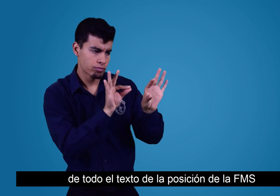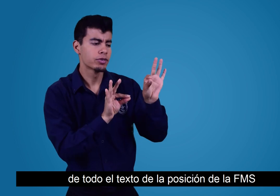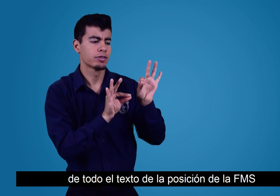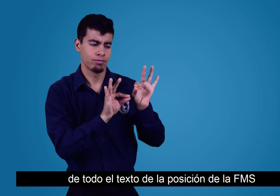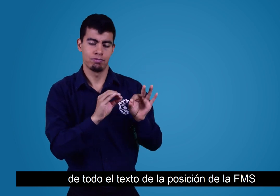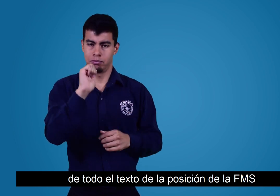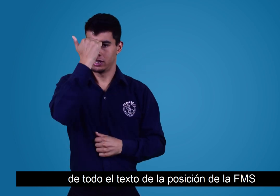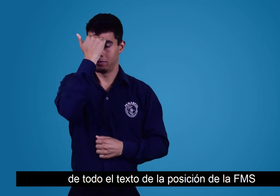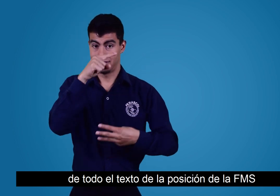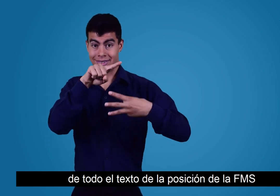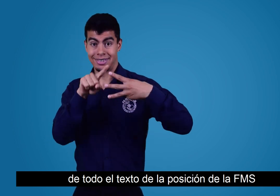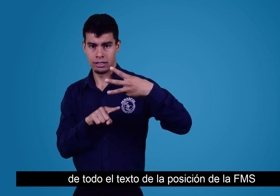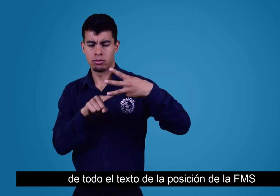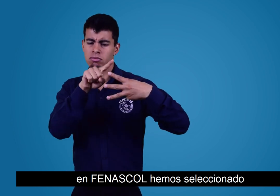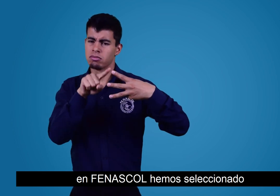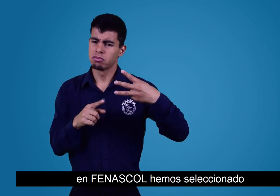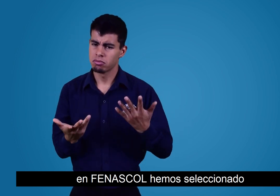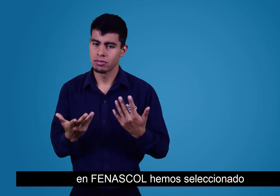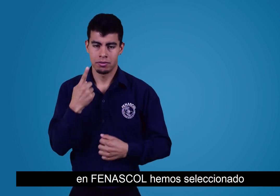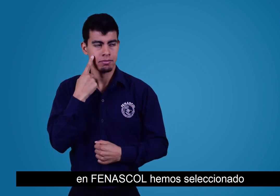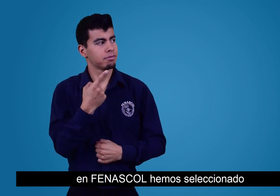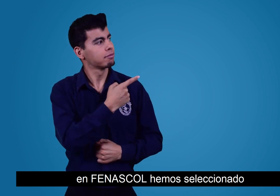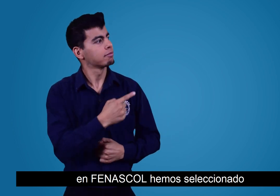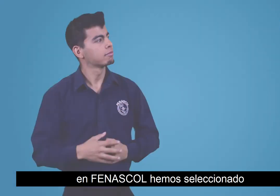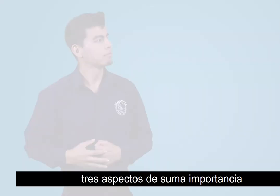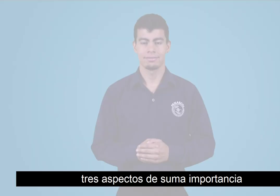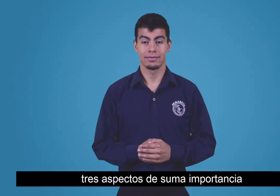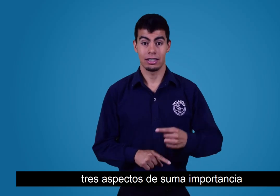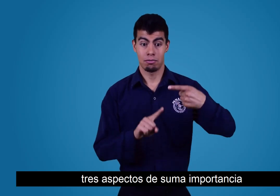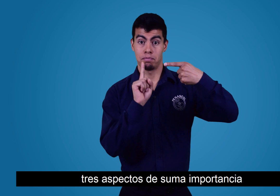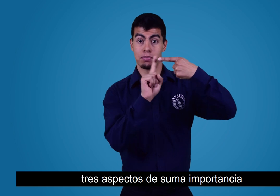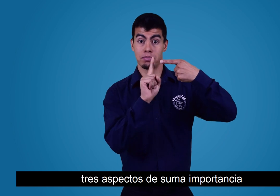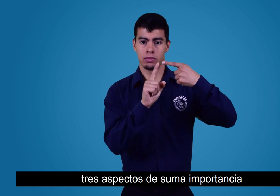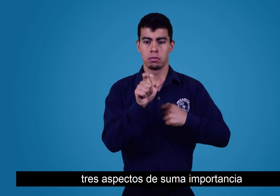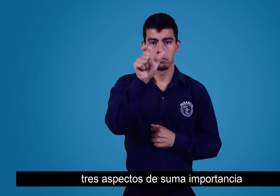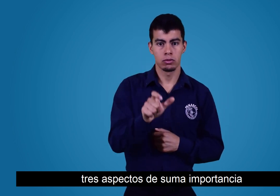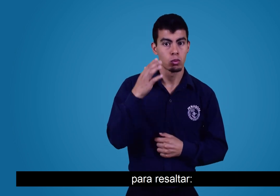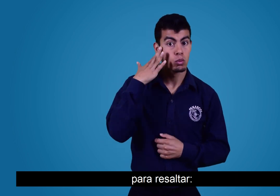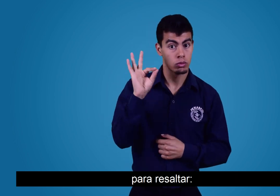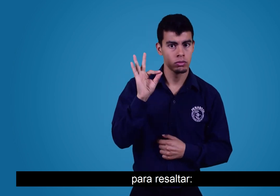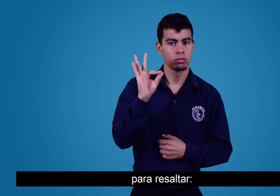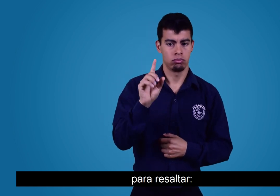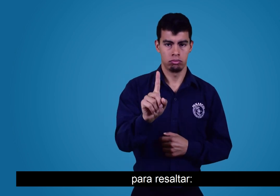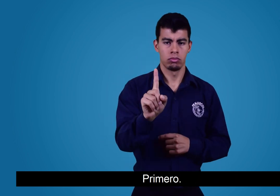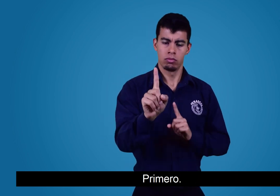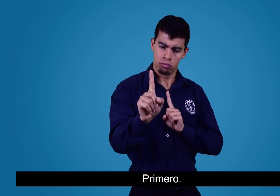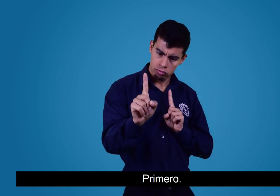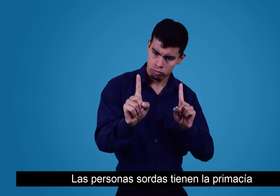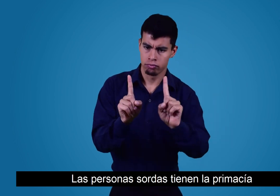posición de la FMS, en FENASCOL hemos seleccionado tres aspectos de suma importancia para resaltar. Primero, las